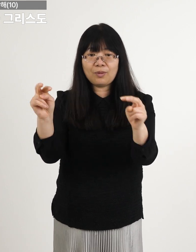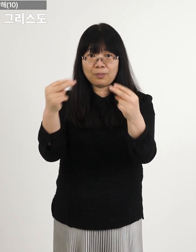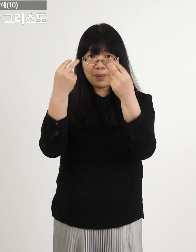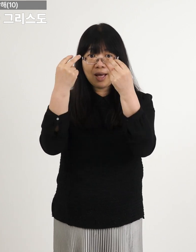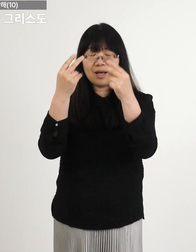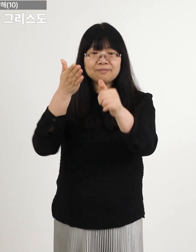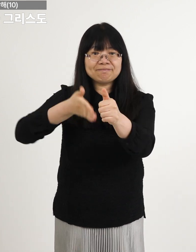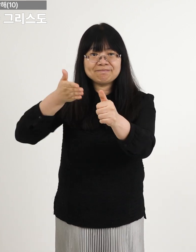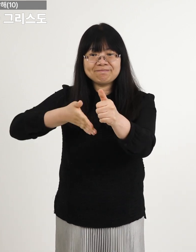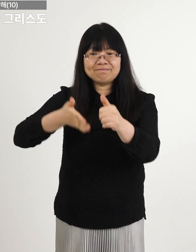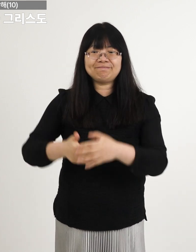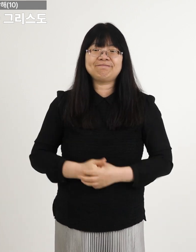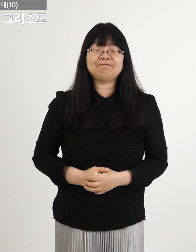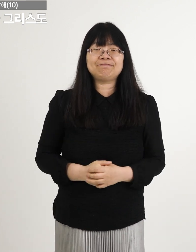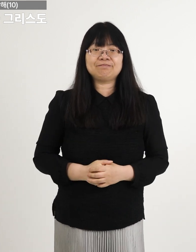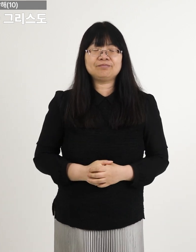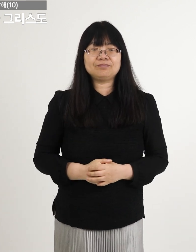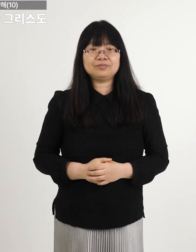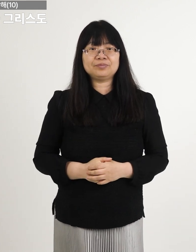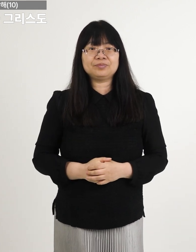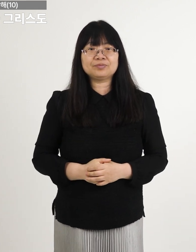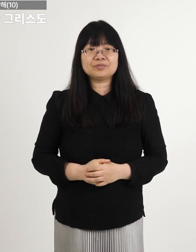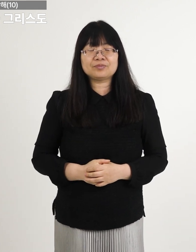화면을 잘 보시기 바랍니다.